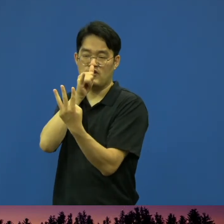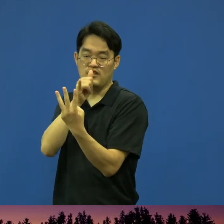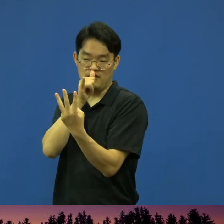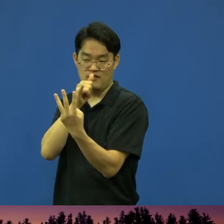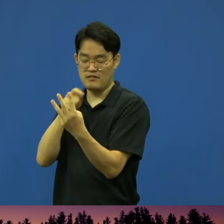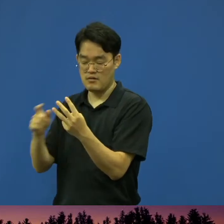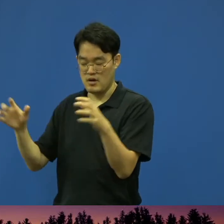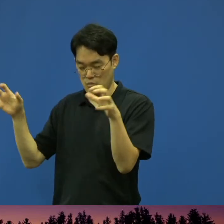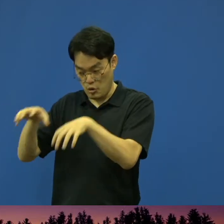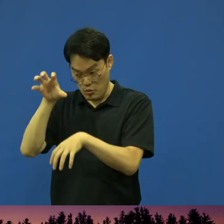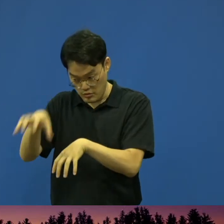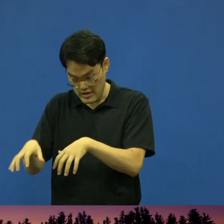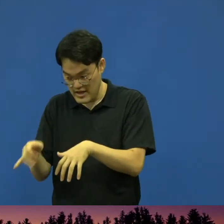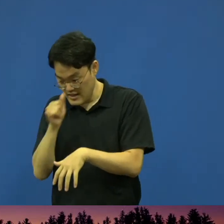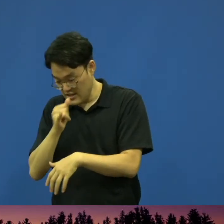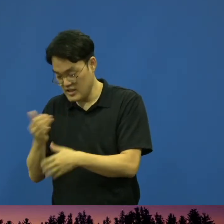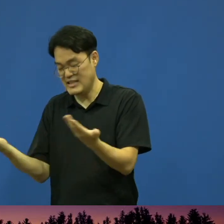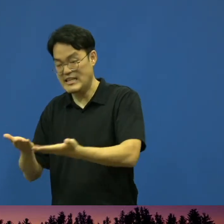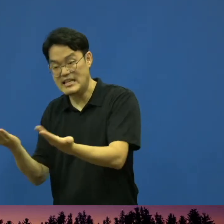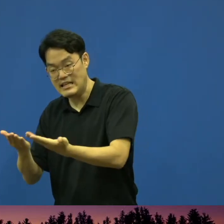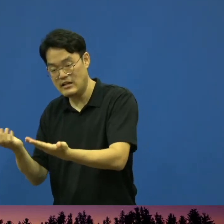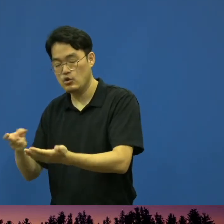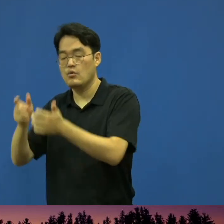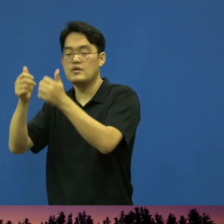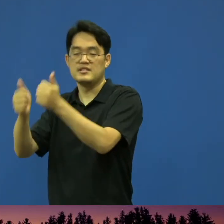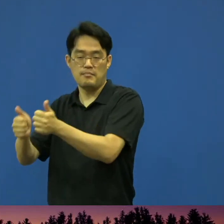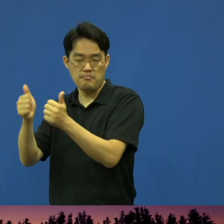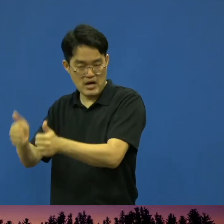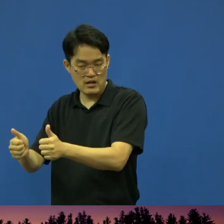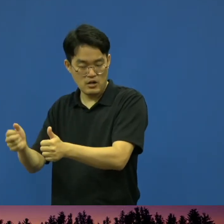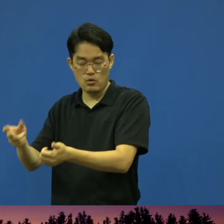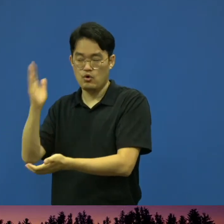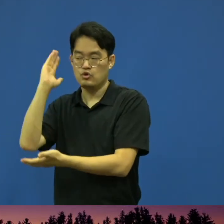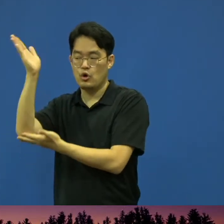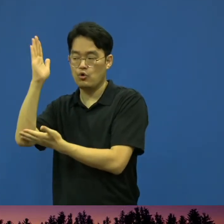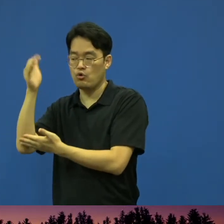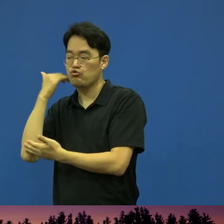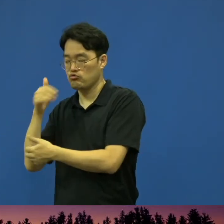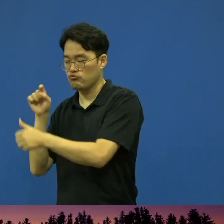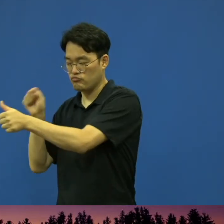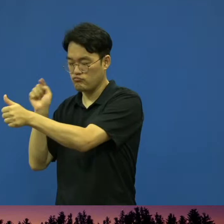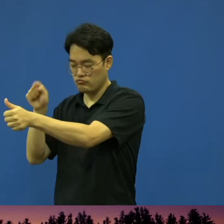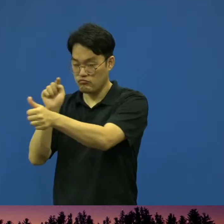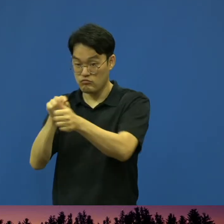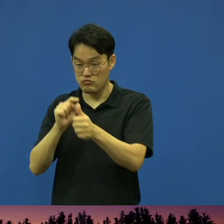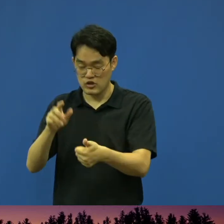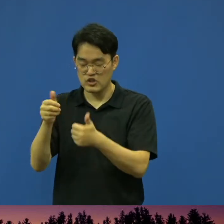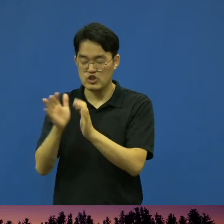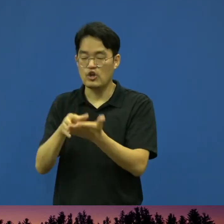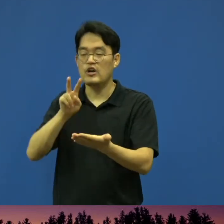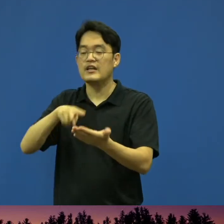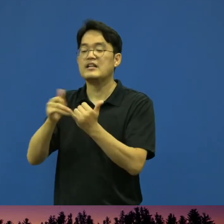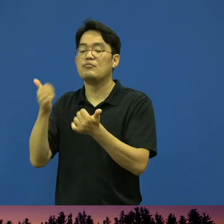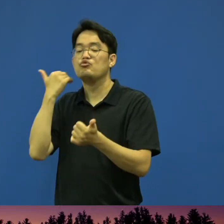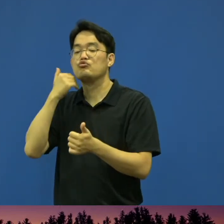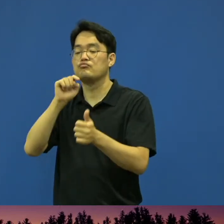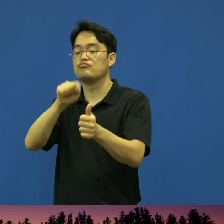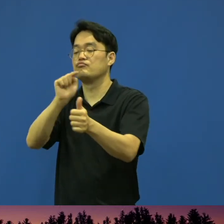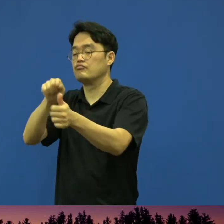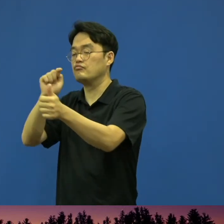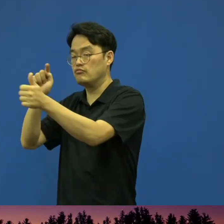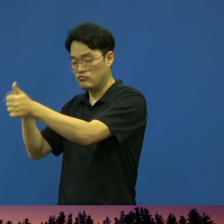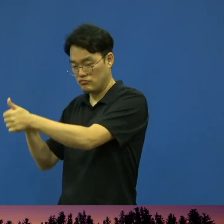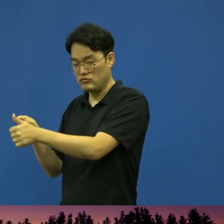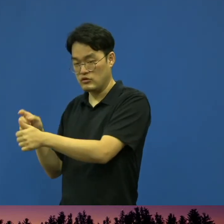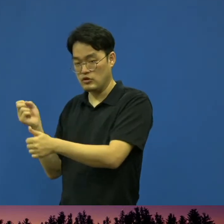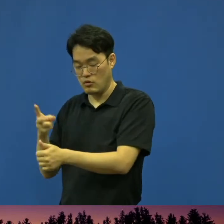업무와 그리고 재판들, 그리고 설교자를 지정하고 성경 봉독자를 지정하고 설교를